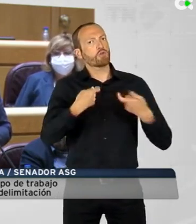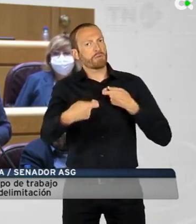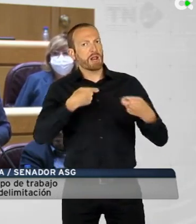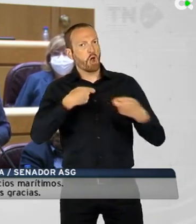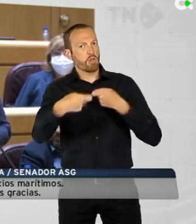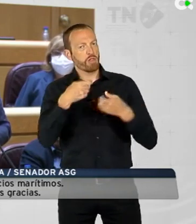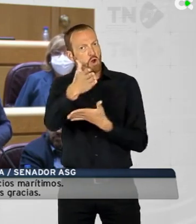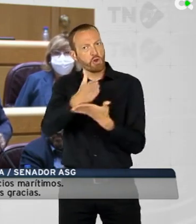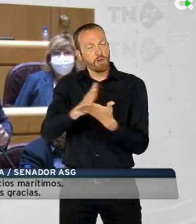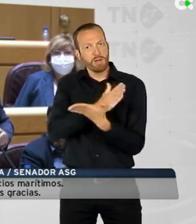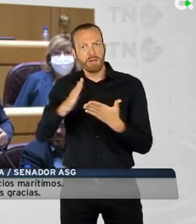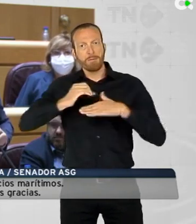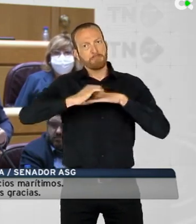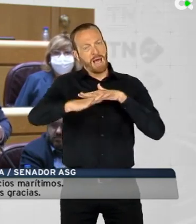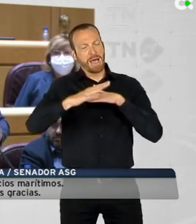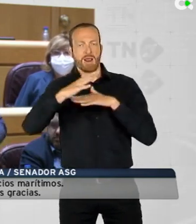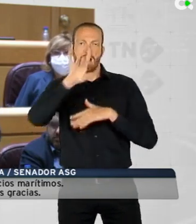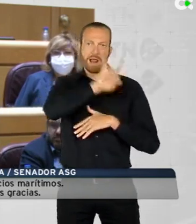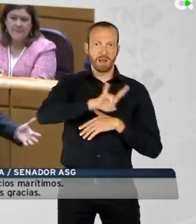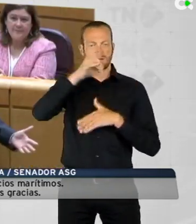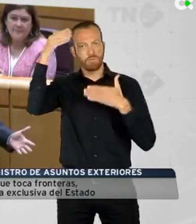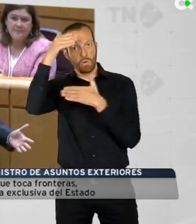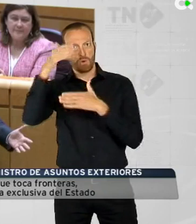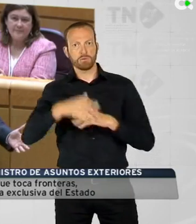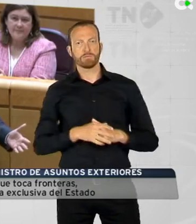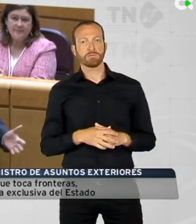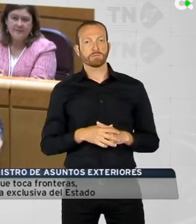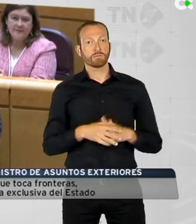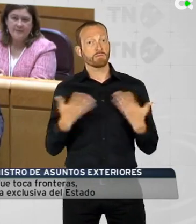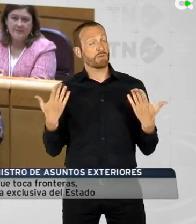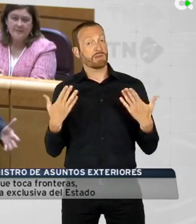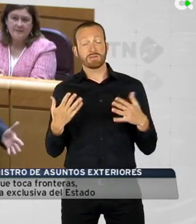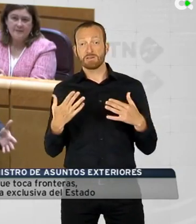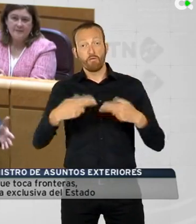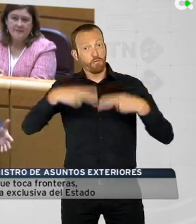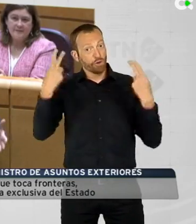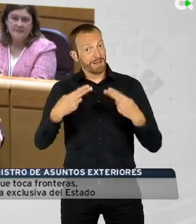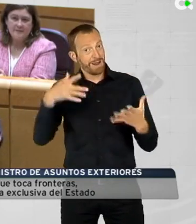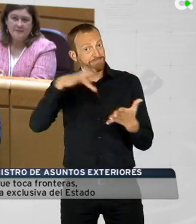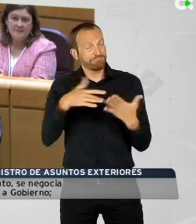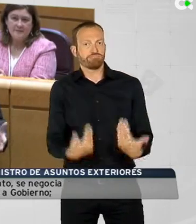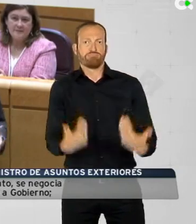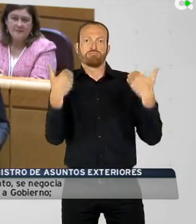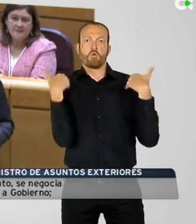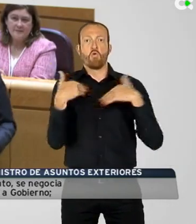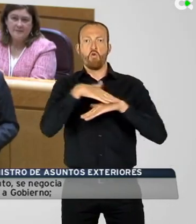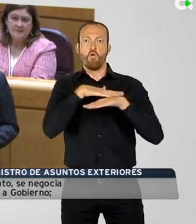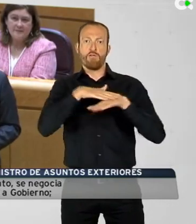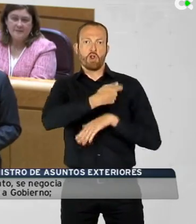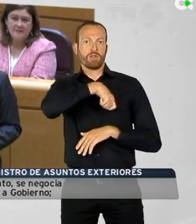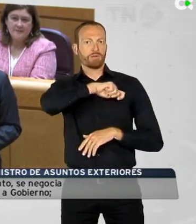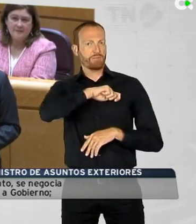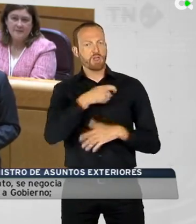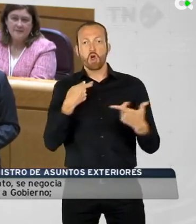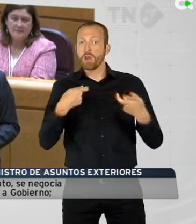la delimitación de los espacios marítimos. Muchas gracias. Como todo lo que toca fronteras, es una competencia exclusiva del Estado y, por lo tanto, se